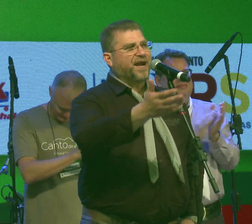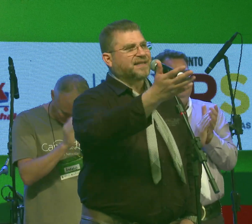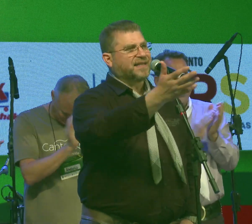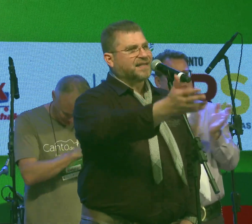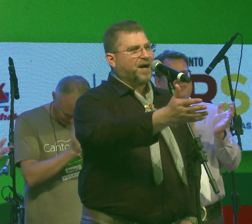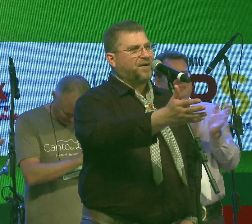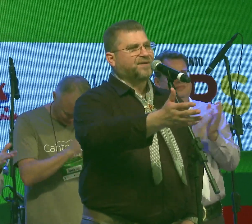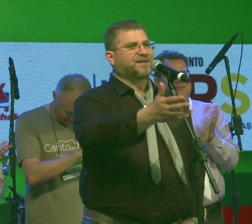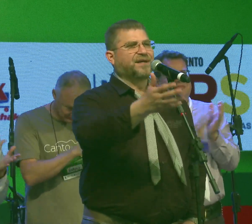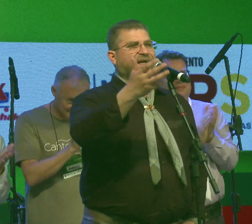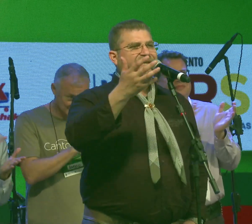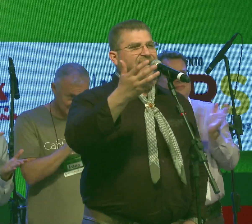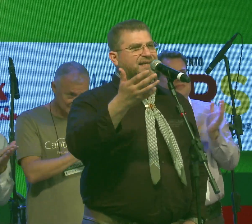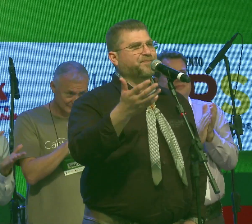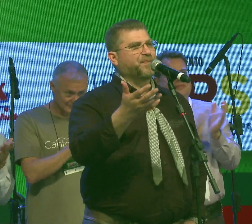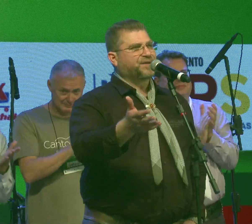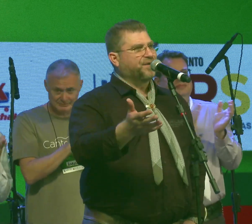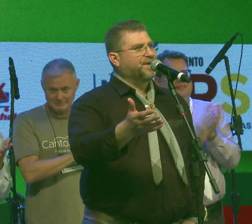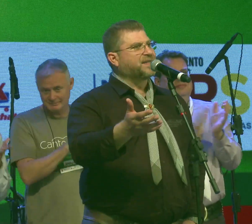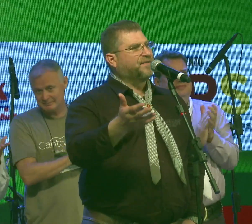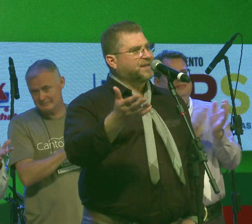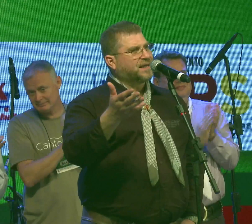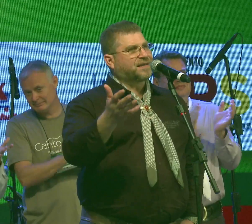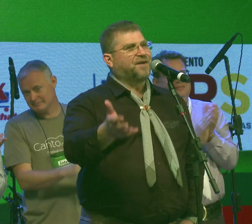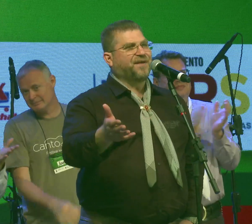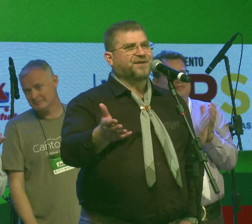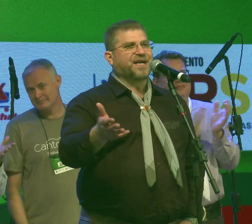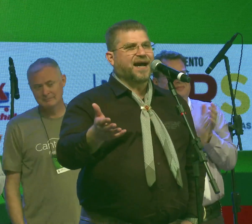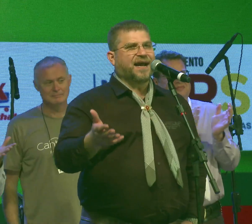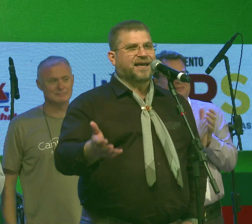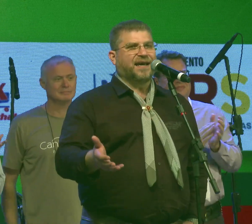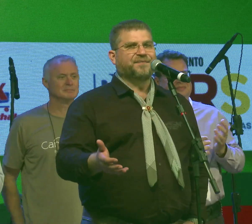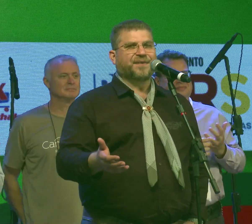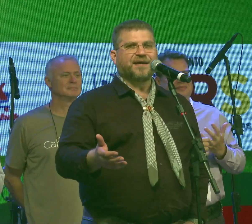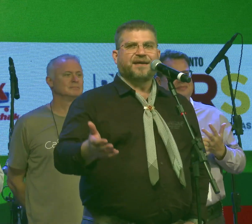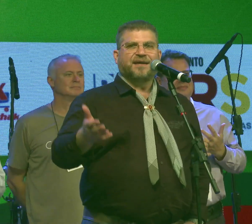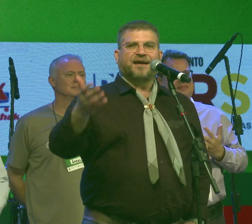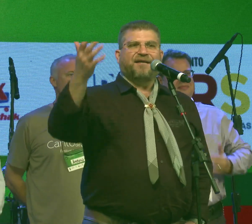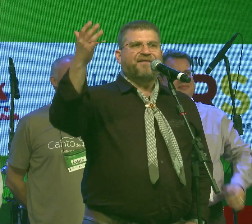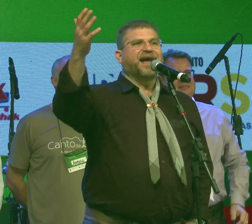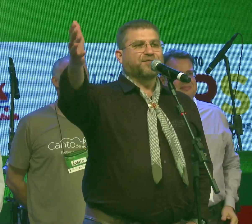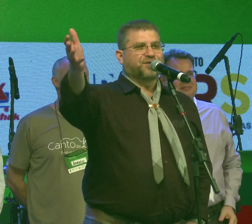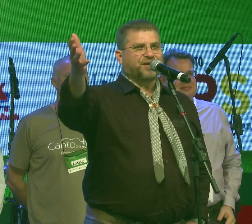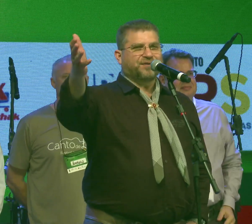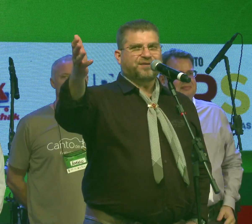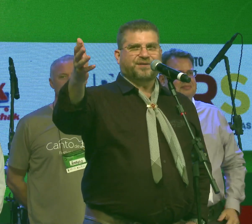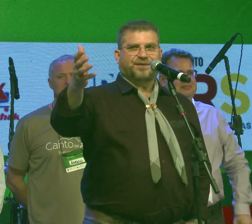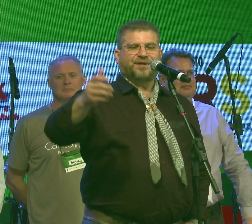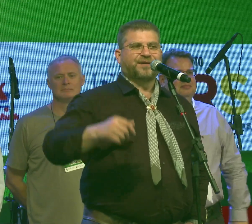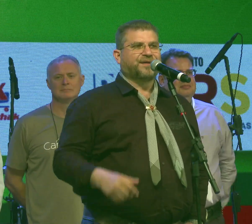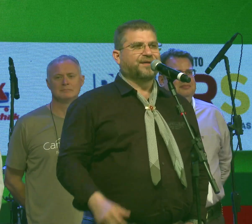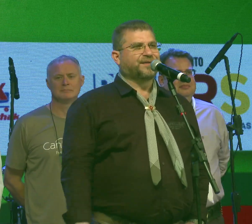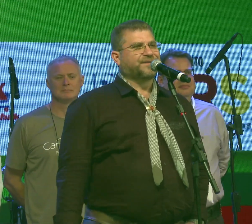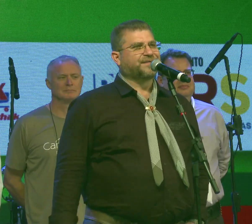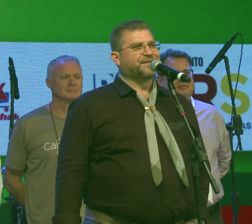por essas mãos, dessas pessoas que vocês estão vendo chegar aqui. Venham todos,